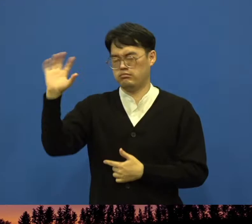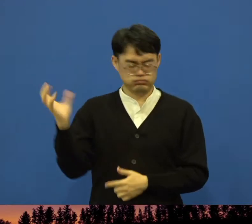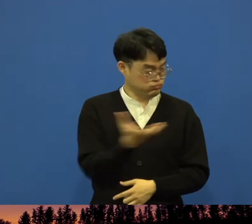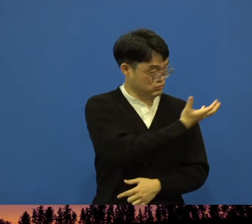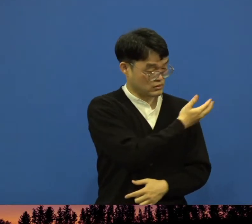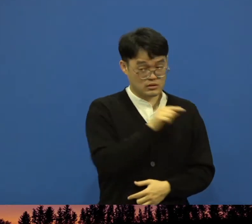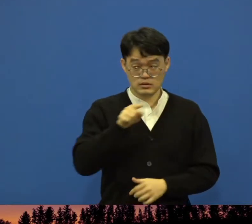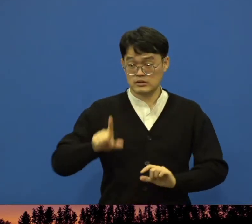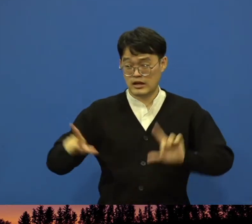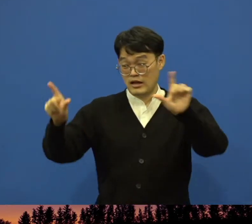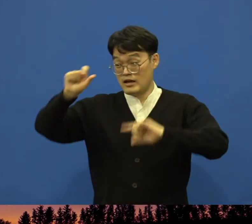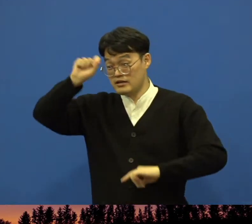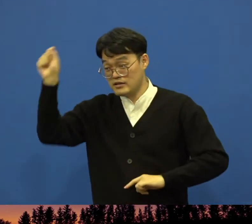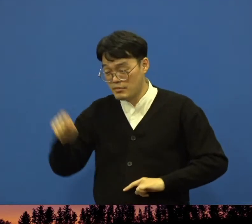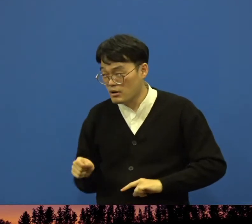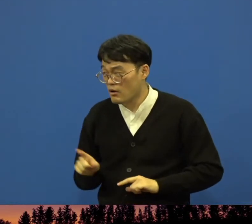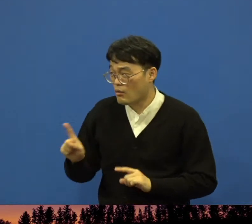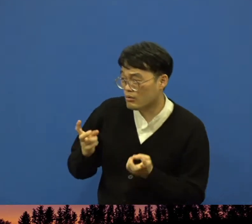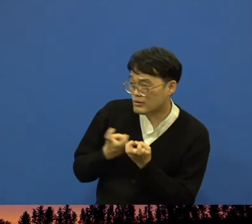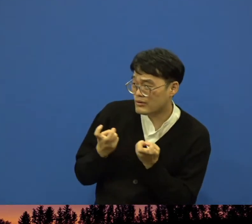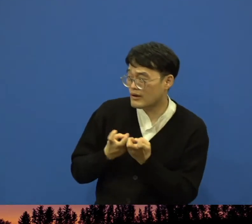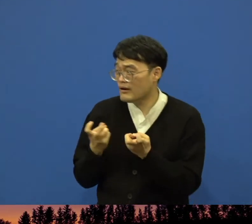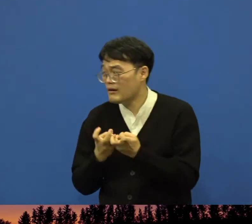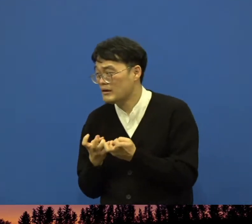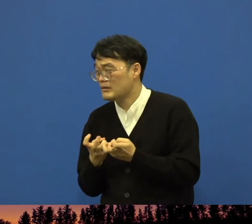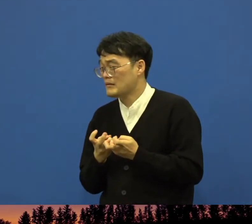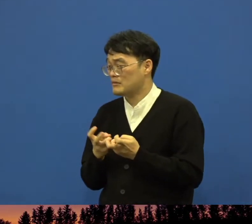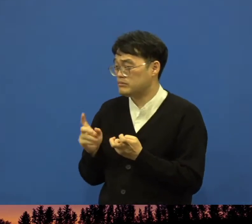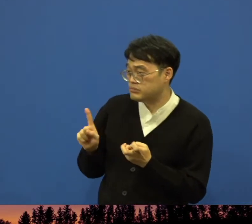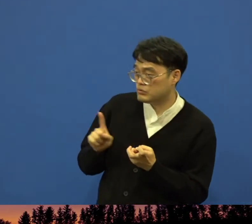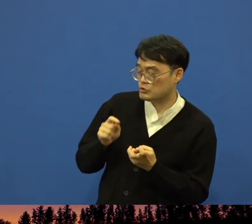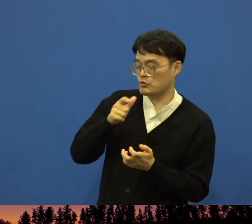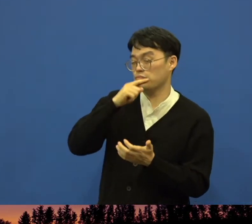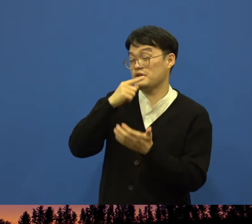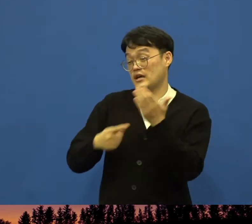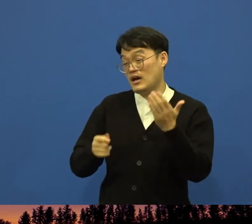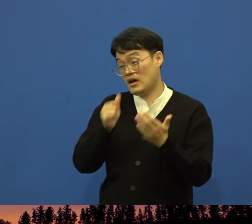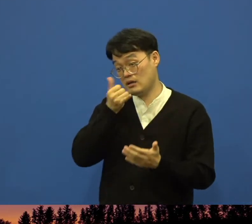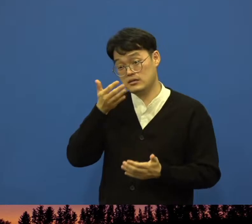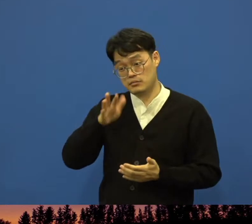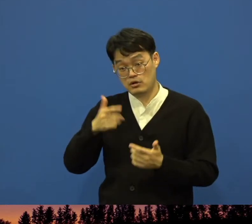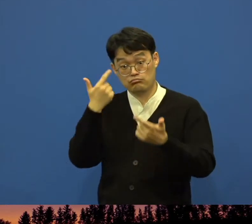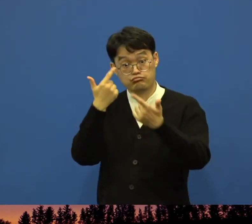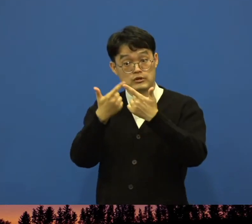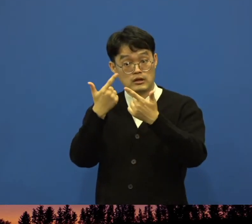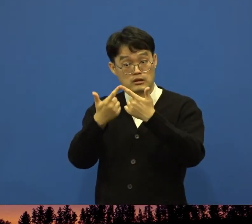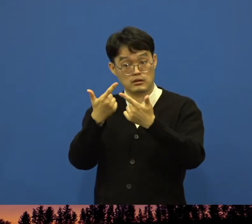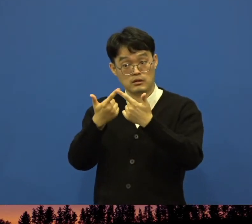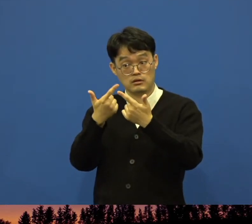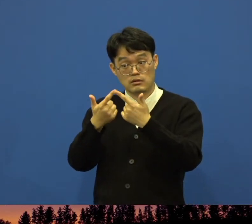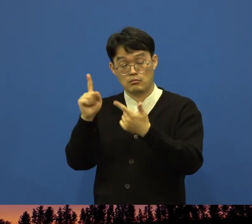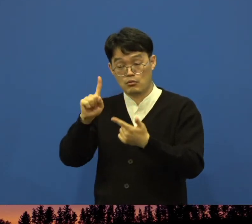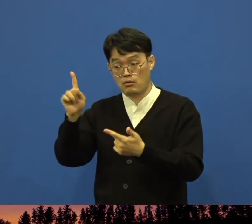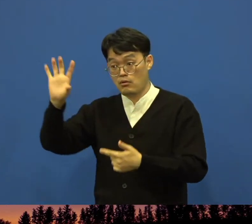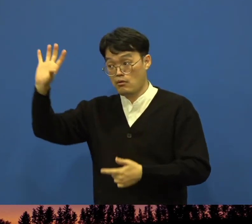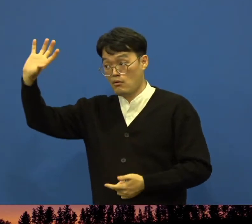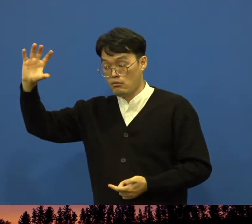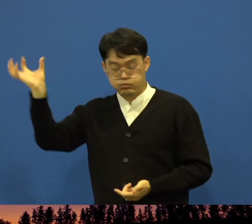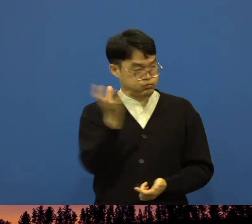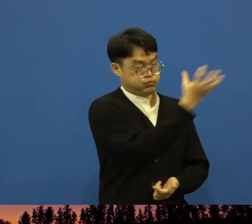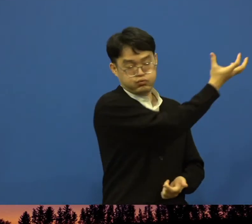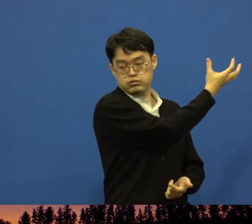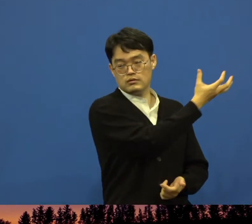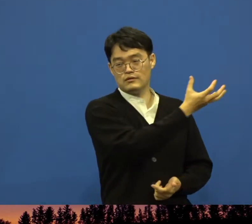그날 새벽에 긴장을 많이 했는데 그래도 피해가 좀 있긴 하지만 굉장히 부산에서는 급한 데가 빨리 지나가